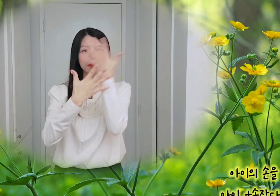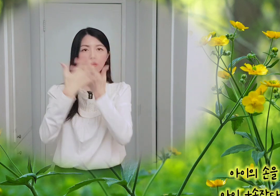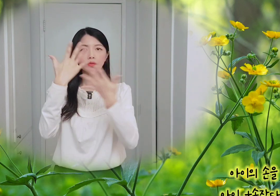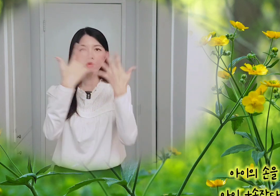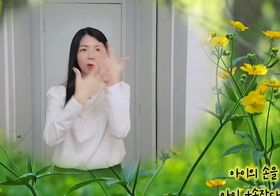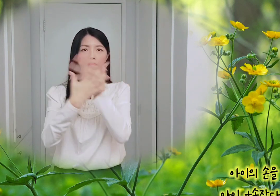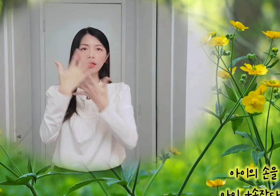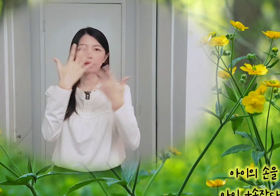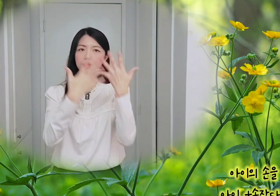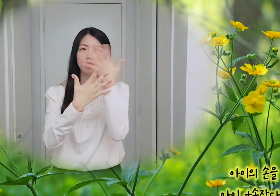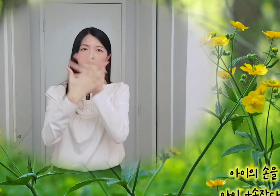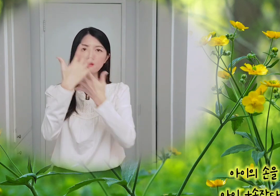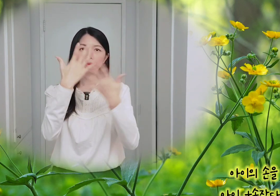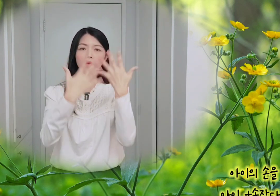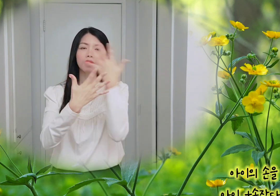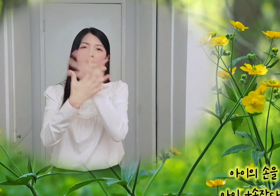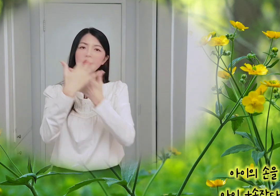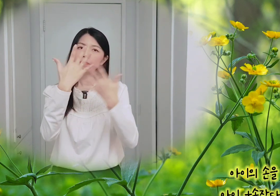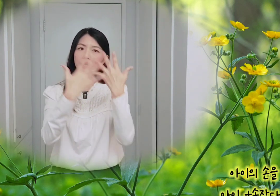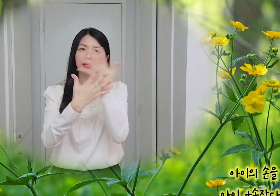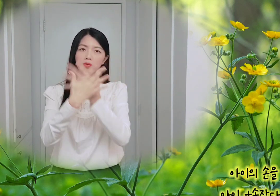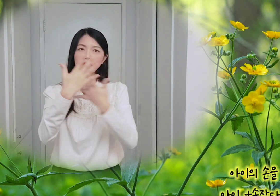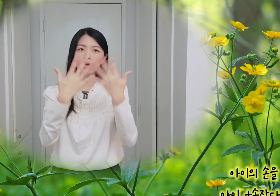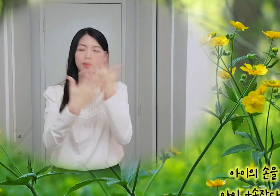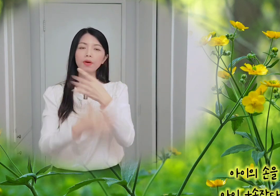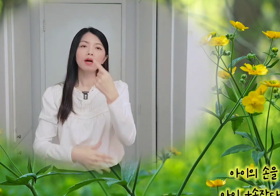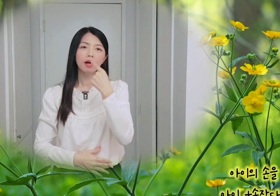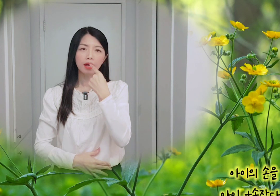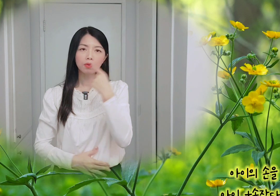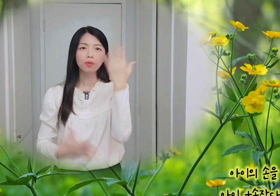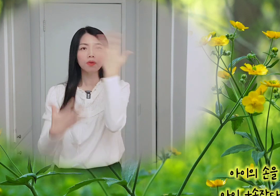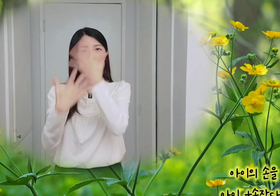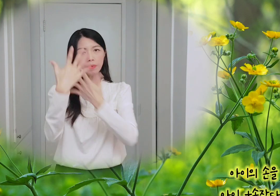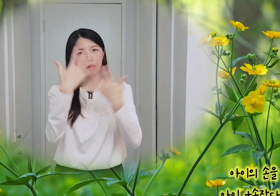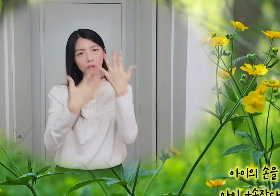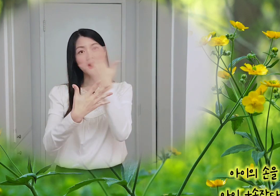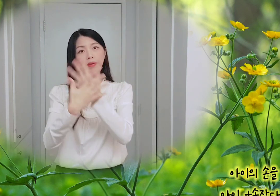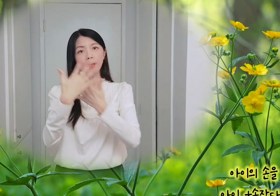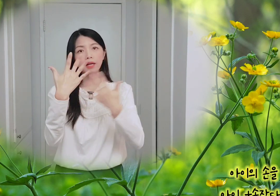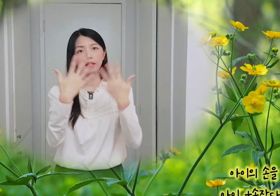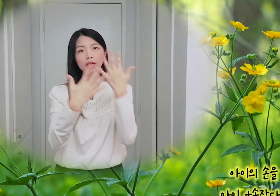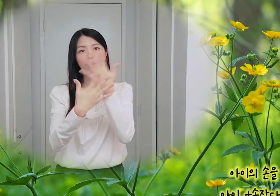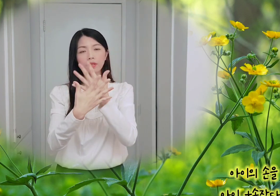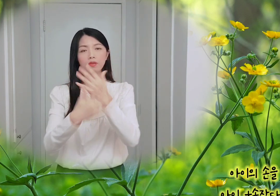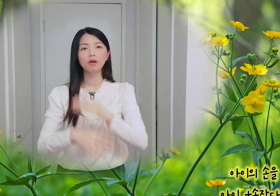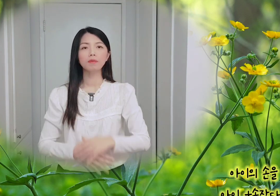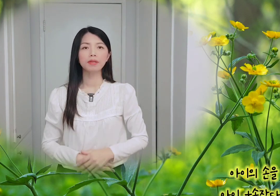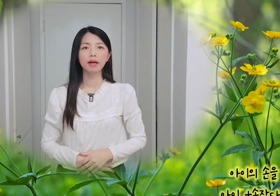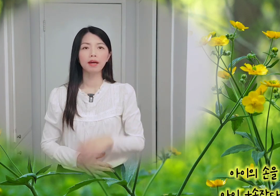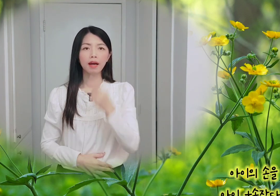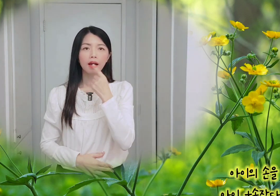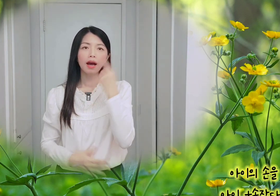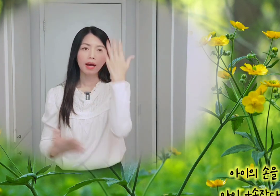얼굴 앞에서 손을 엇갈리듯이 표현해 주시면 희미하다 이런 뜻이에요. 하얗고 희미하고 합해서 안개라고 하는 뜻의